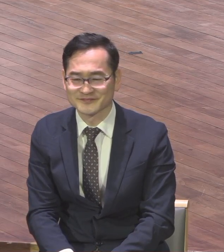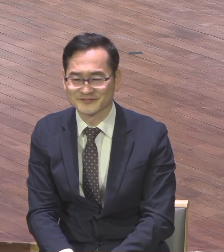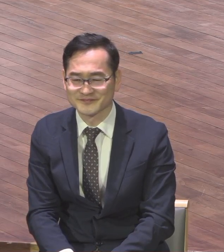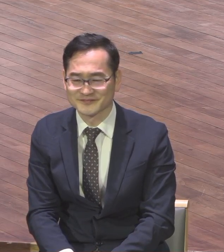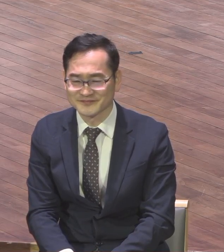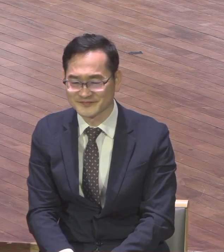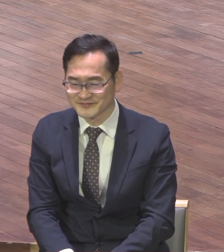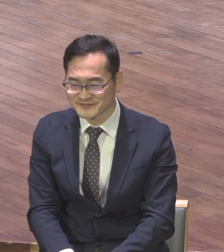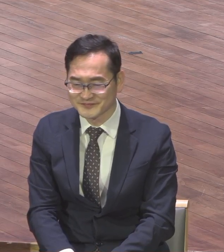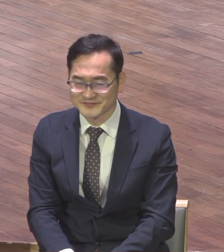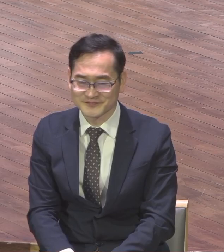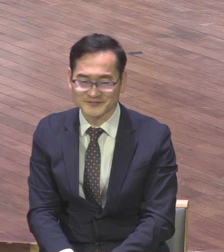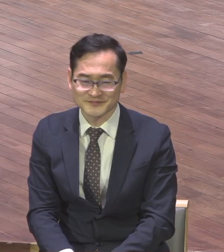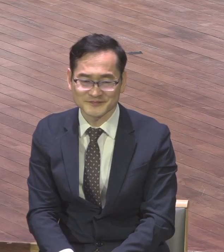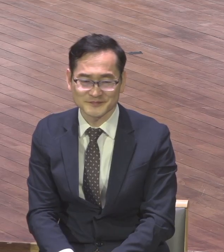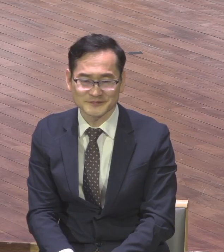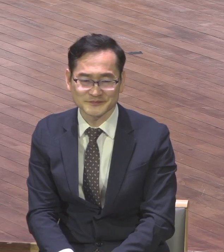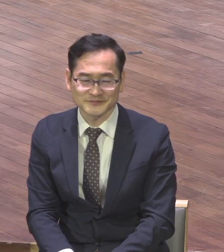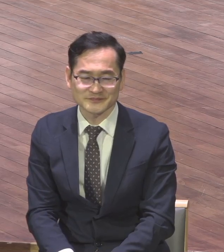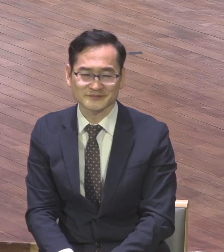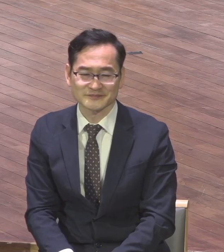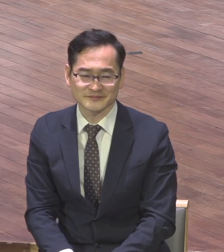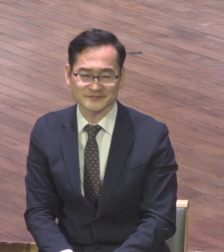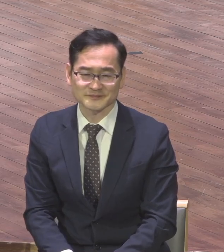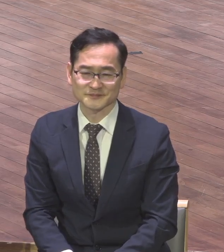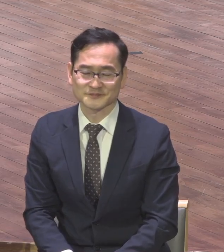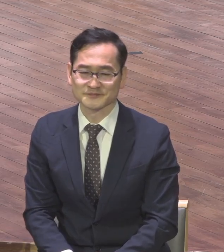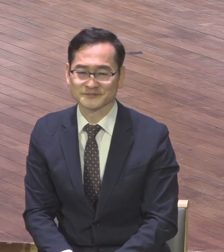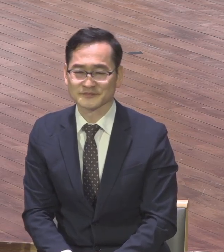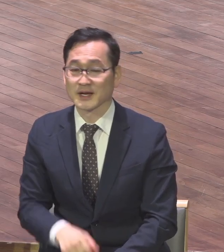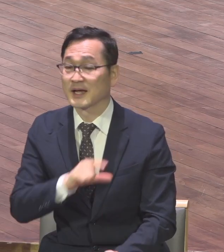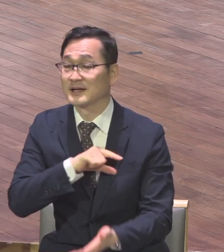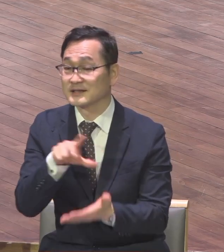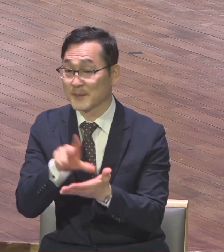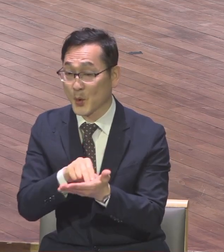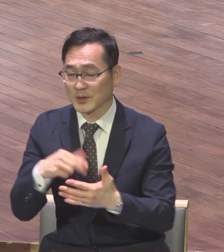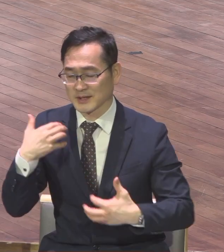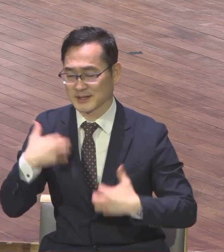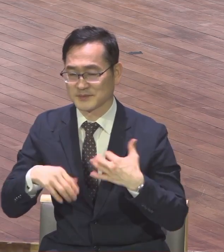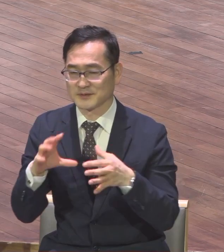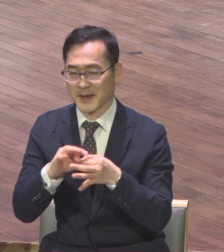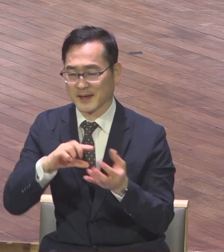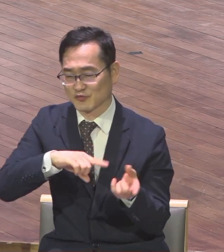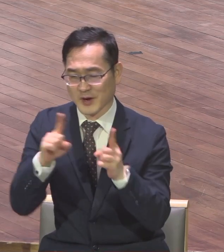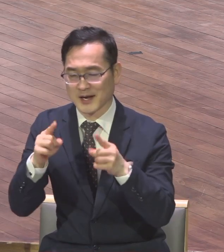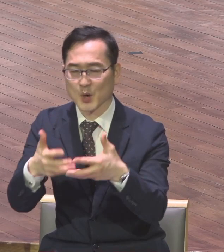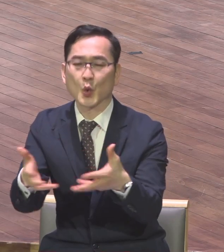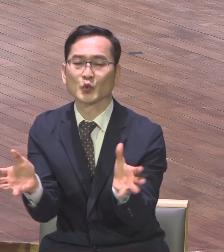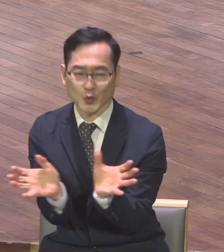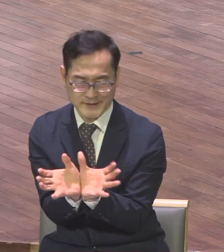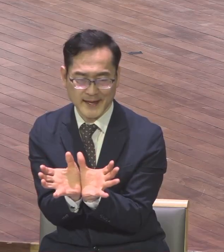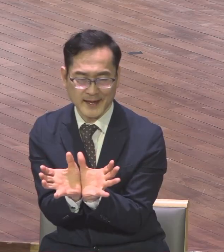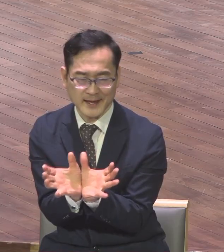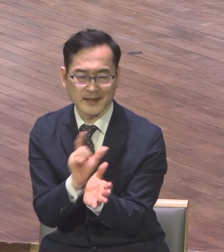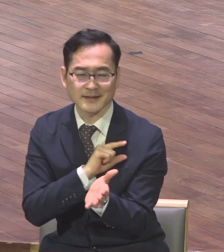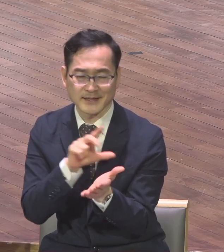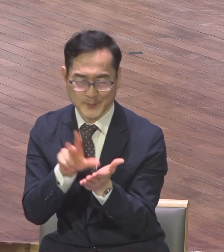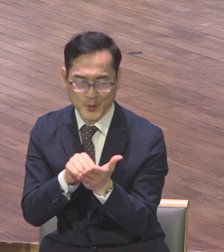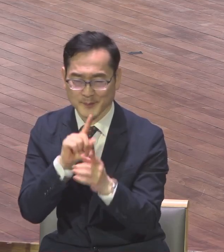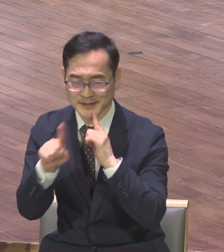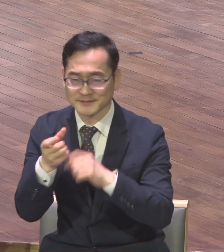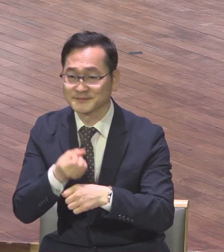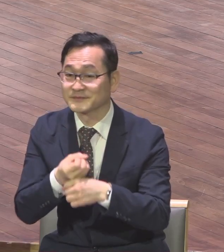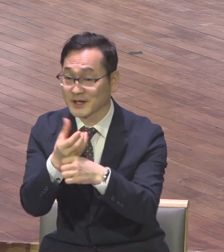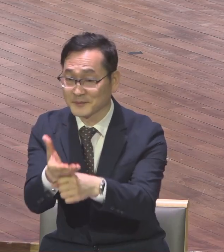이것의 말씀 가지고 기쁨의 부활 공동체라는 제목으로 말씀을 드립니다.